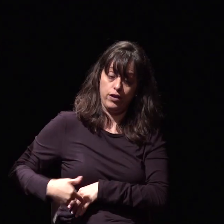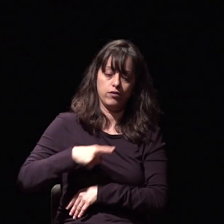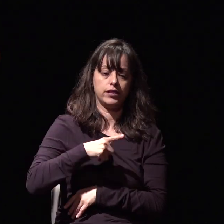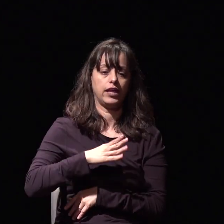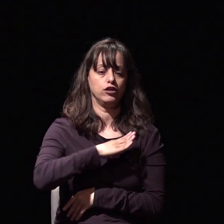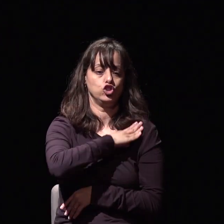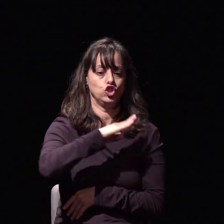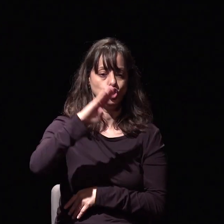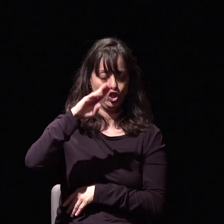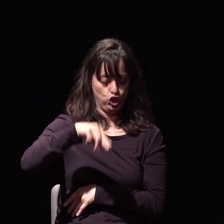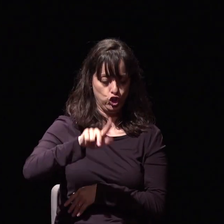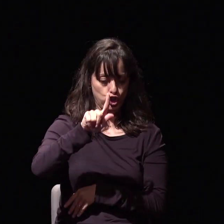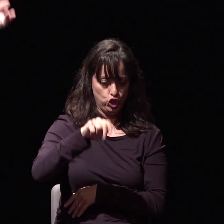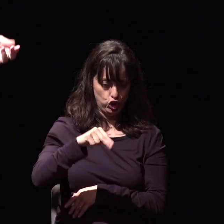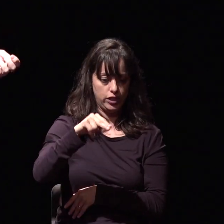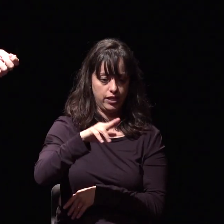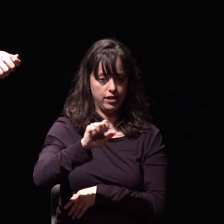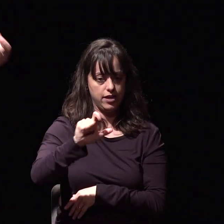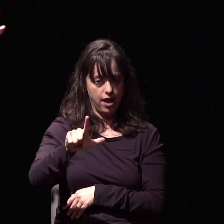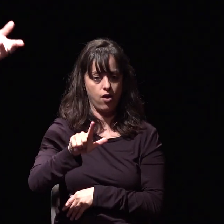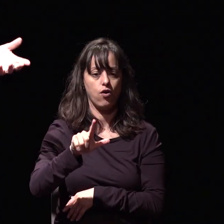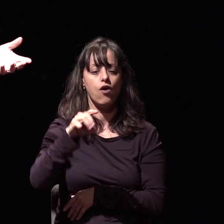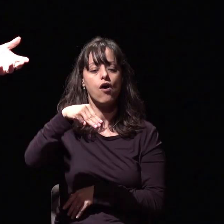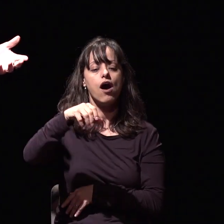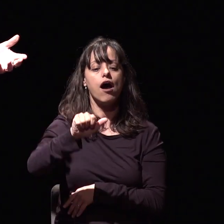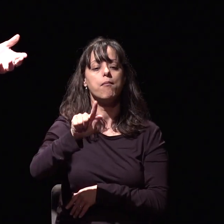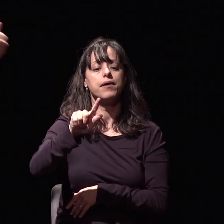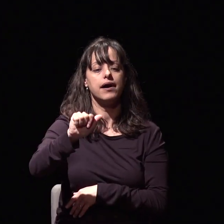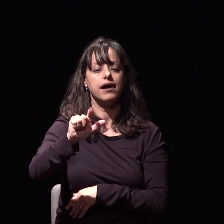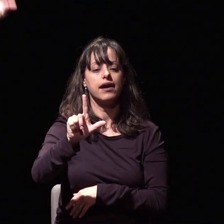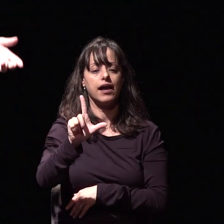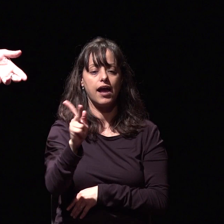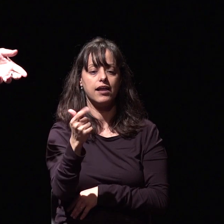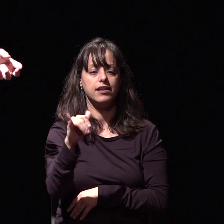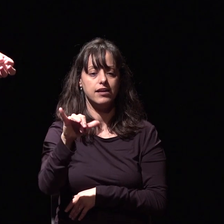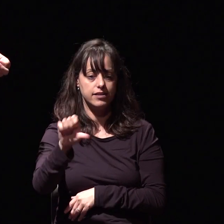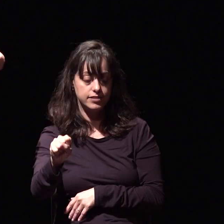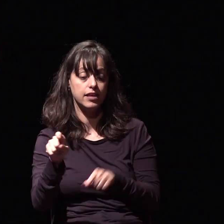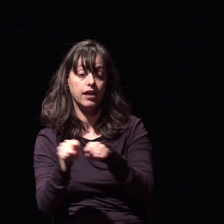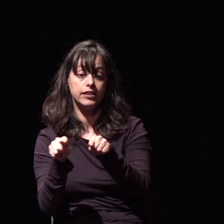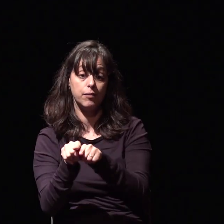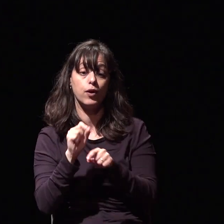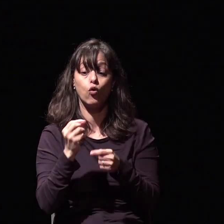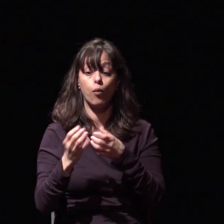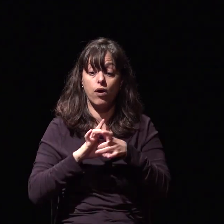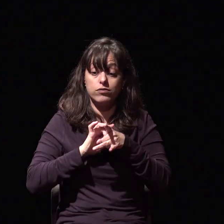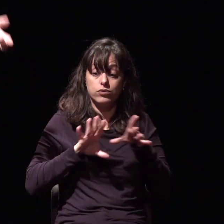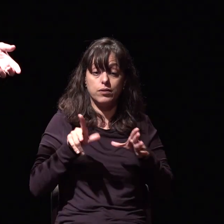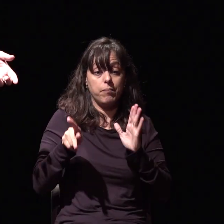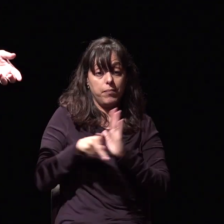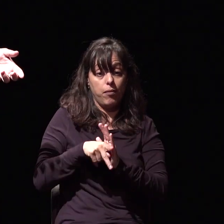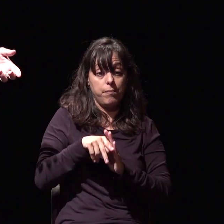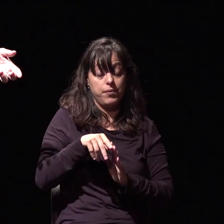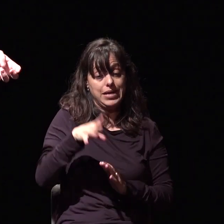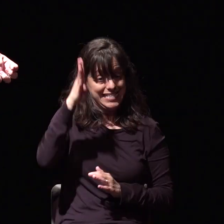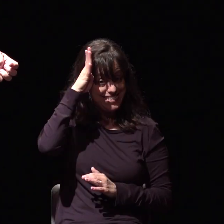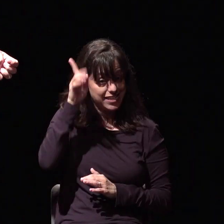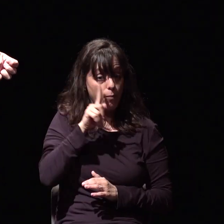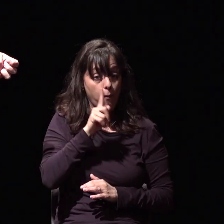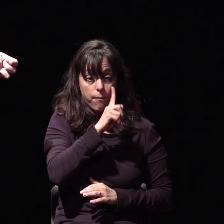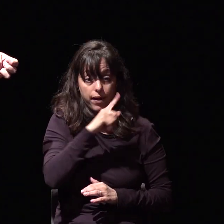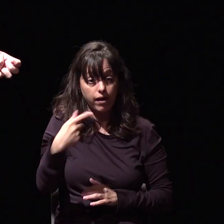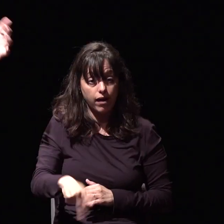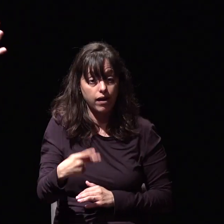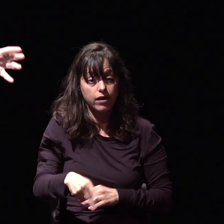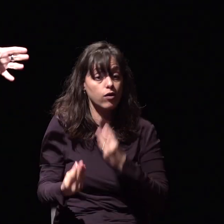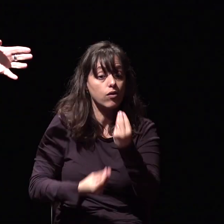Magalhães, ou então, para fazer o SESC Pompeia, com as autoridades do SESC. Como é que essa invenção é feita por dentro do